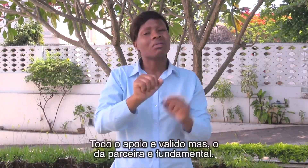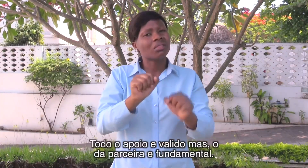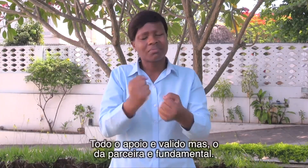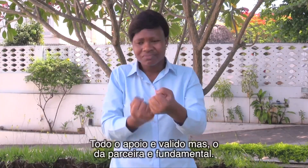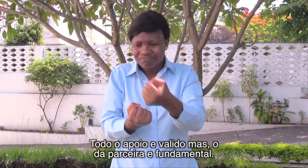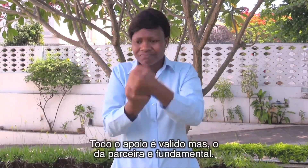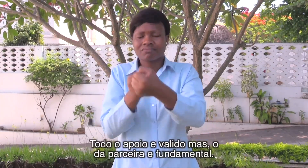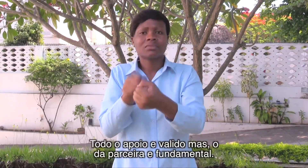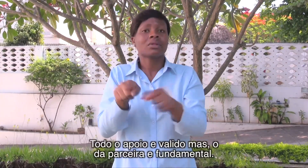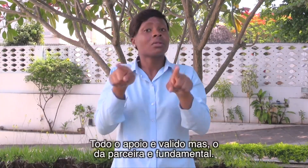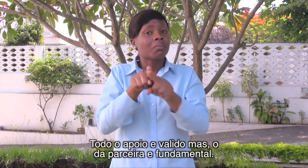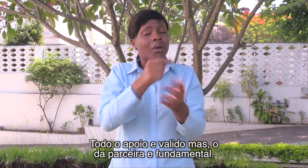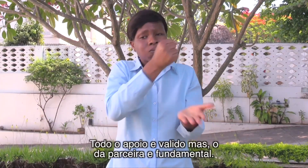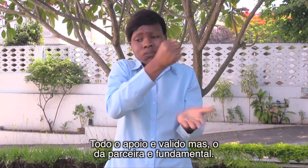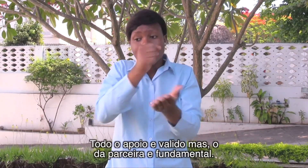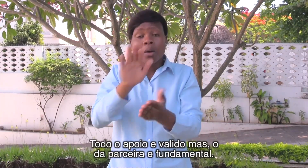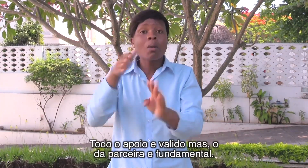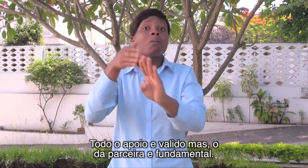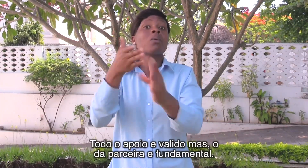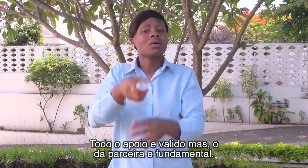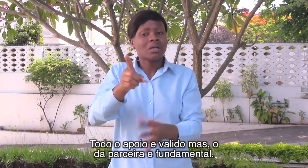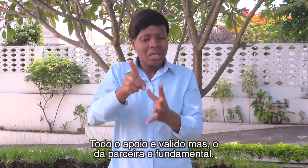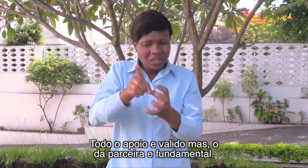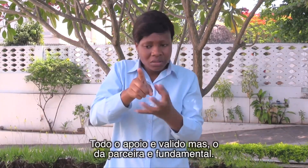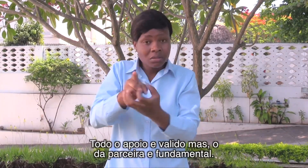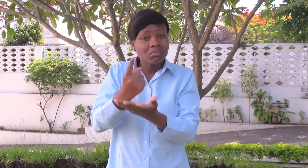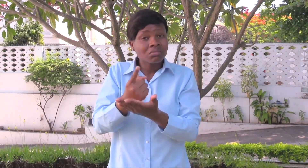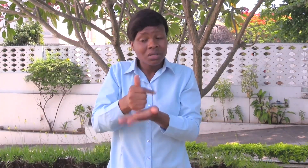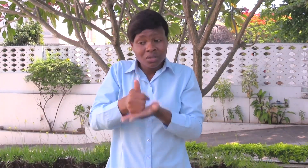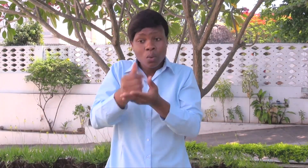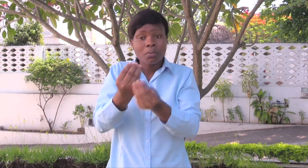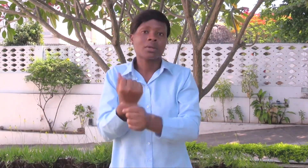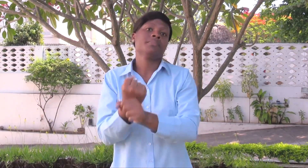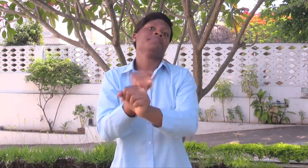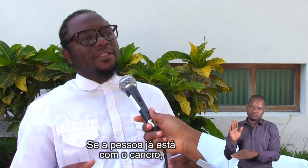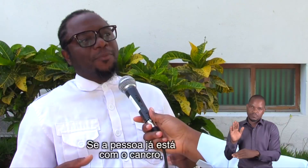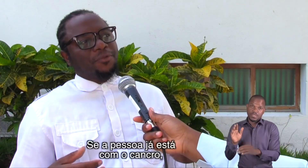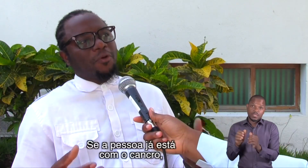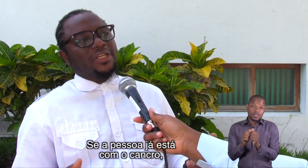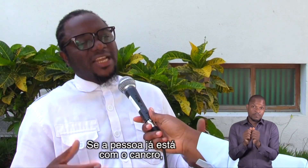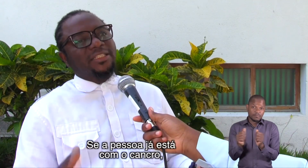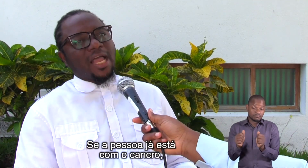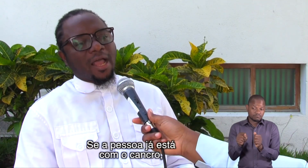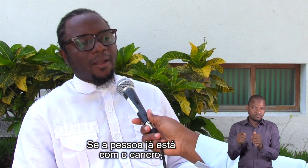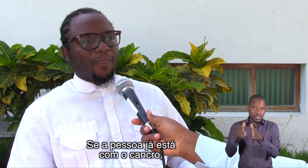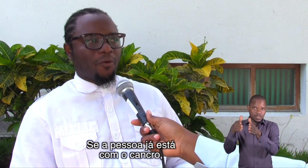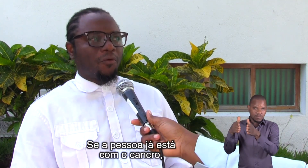Todo tipo de apoio é válido, mas o da parceira é fundamental. Se a pessoa já está com